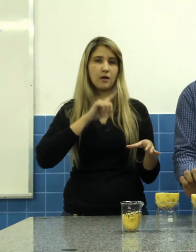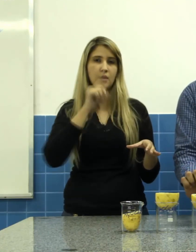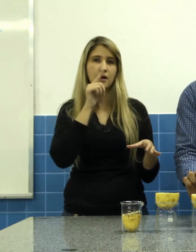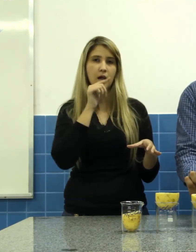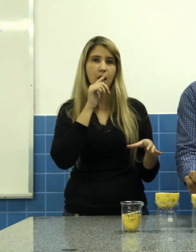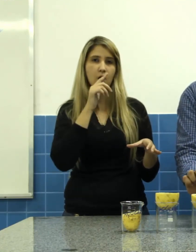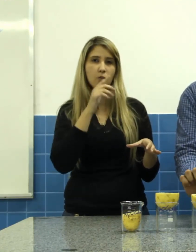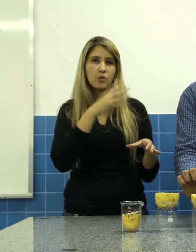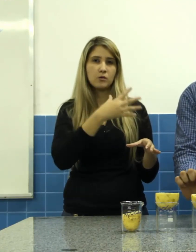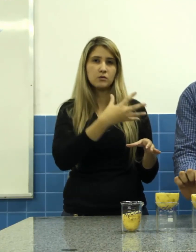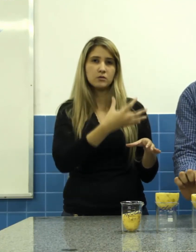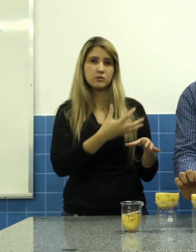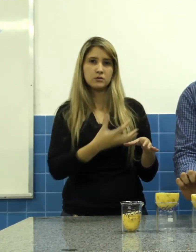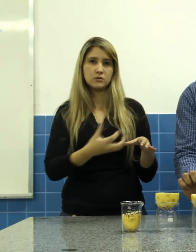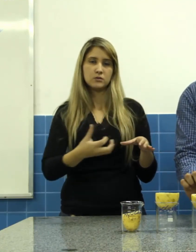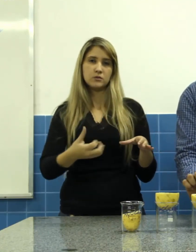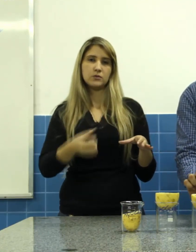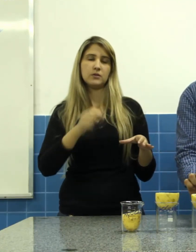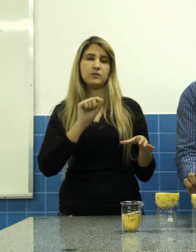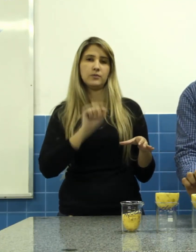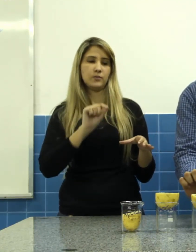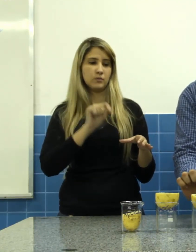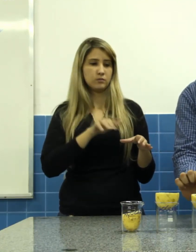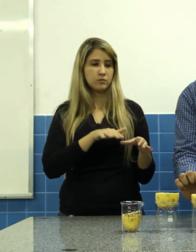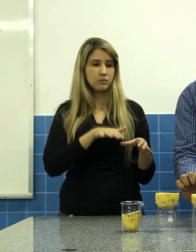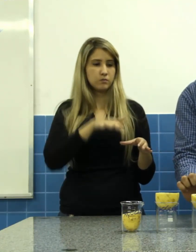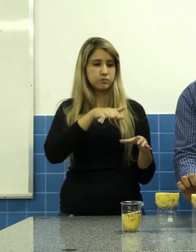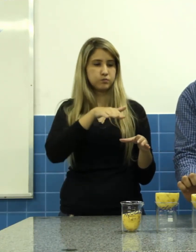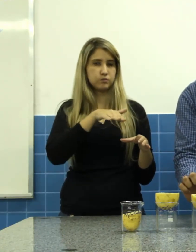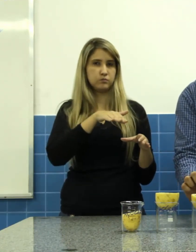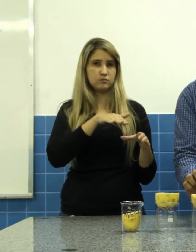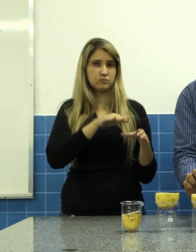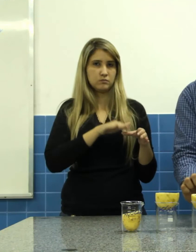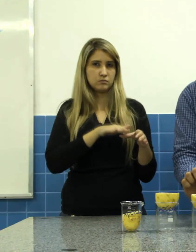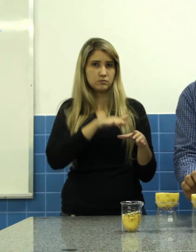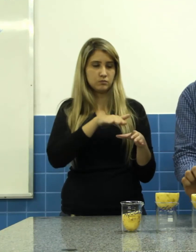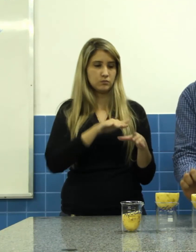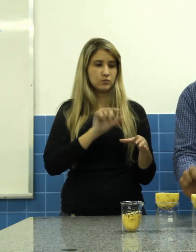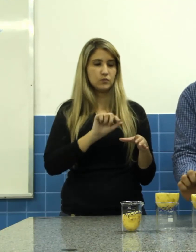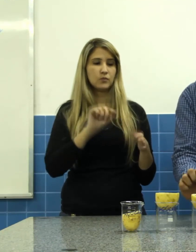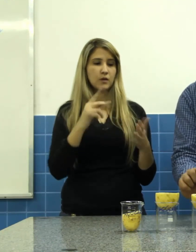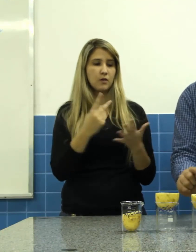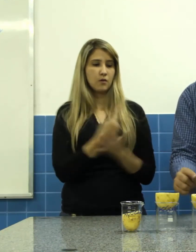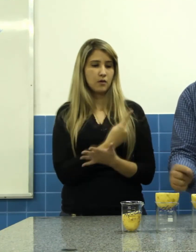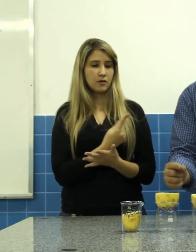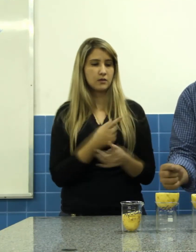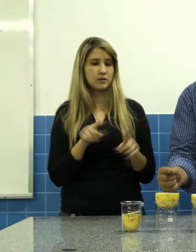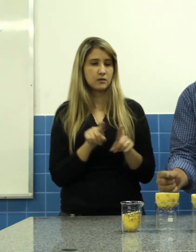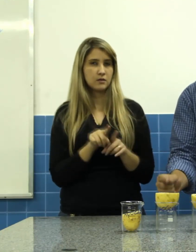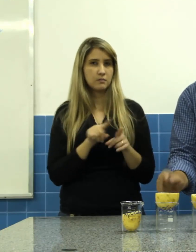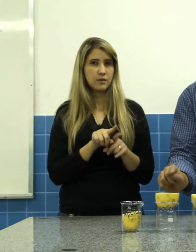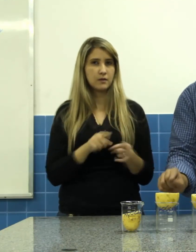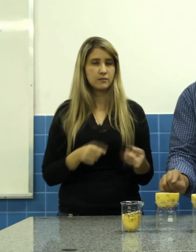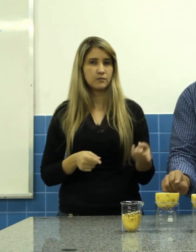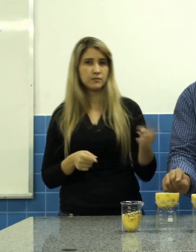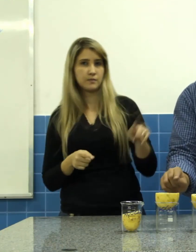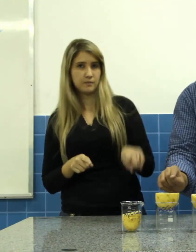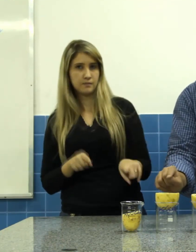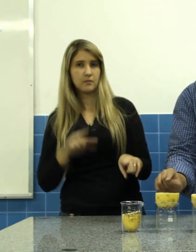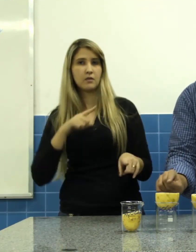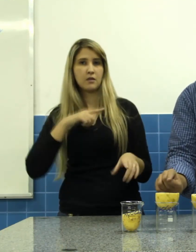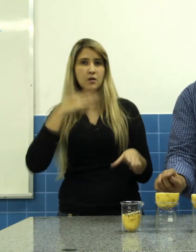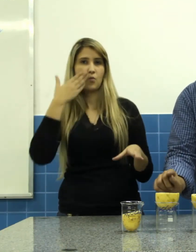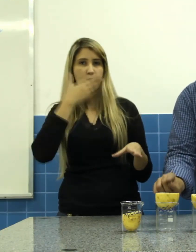água. A água, ela enche a cavidade. Isso ocorre também para a condição experimental que